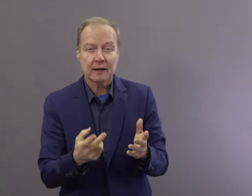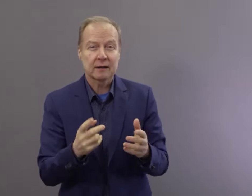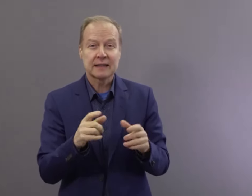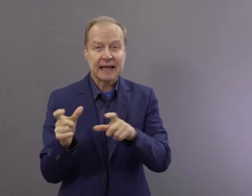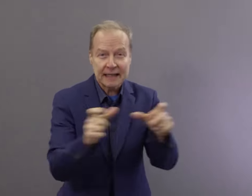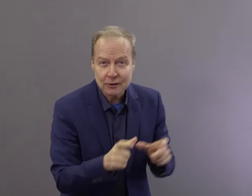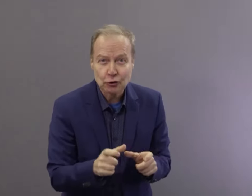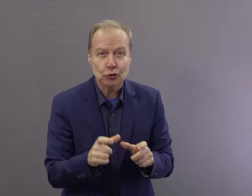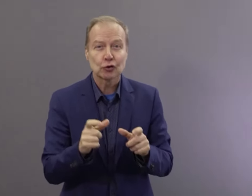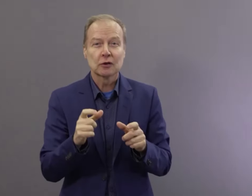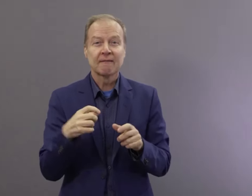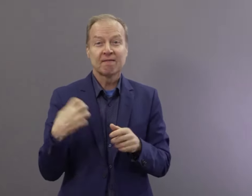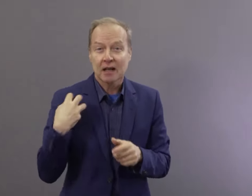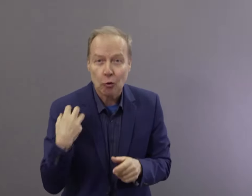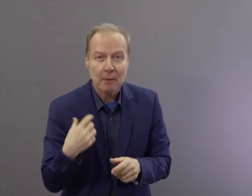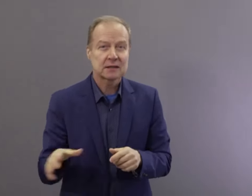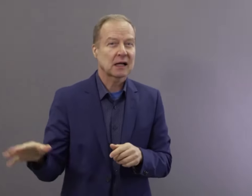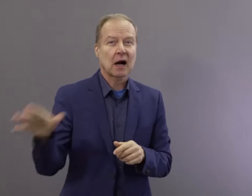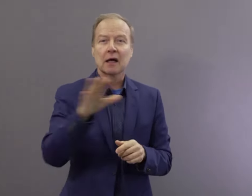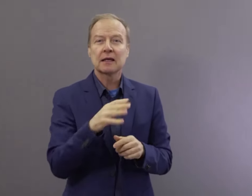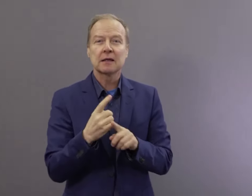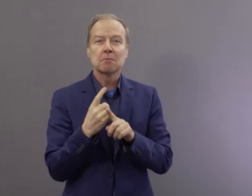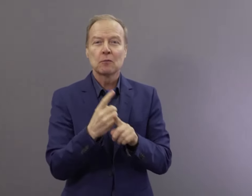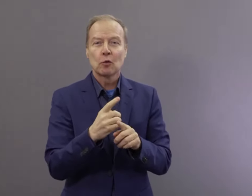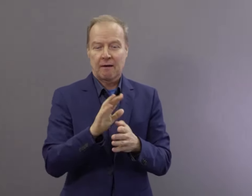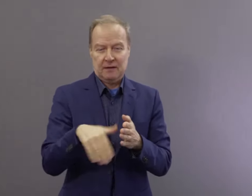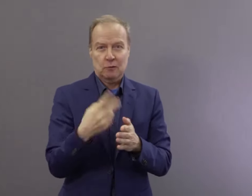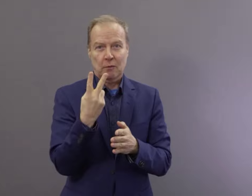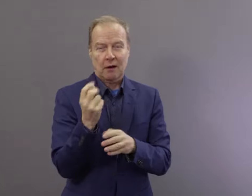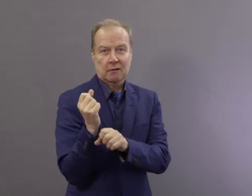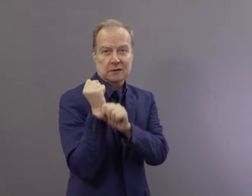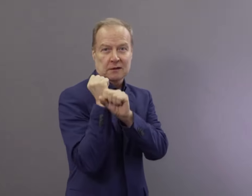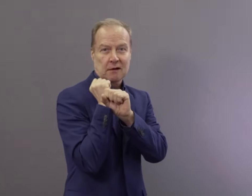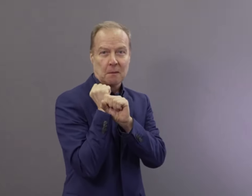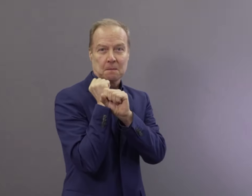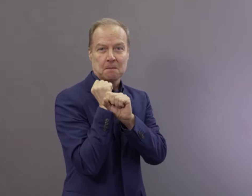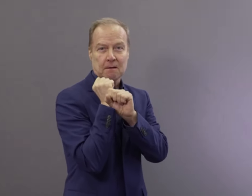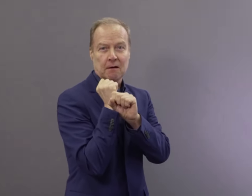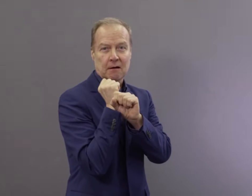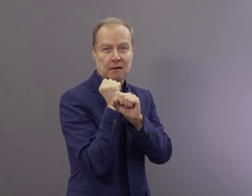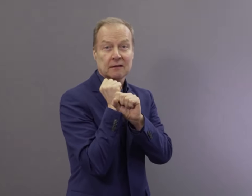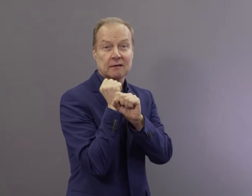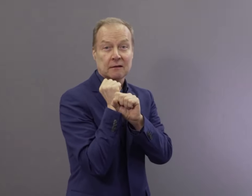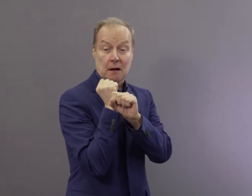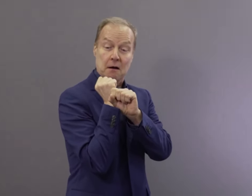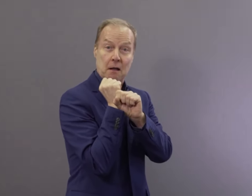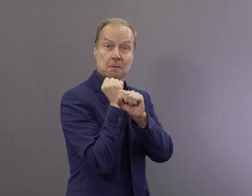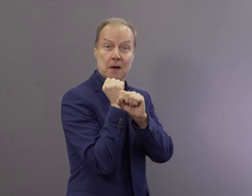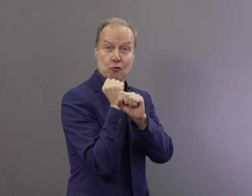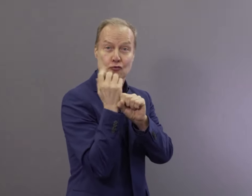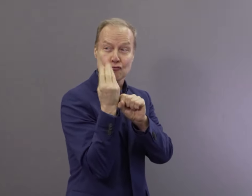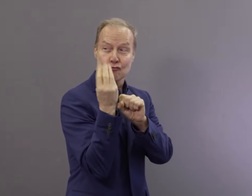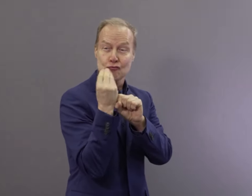Ja juuri se, että järjestöt, pikkukakkoset, vähemmistökielifoorumit ja muut. Ja sitten